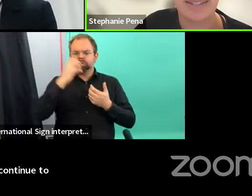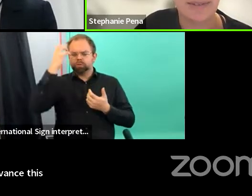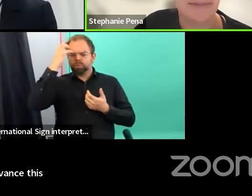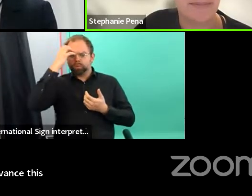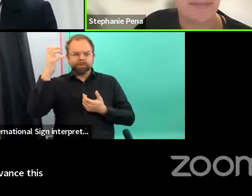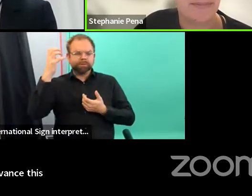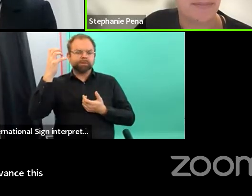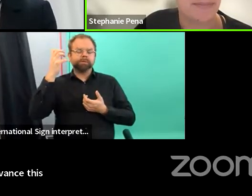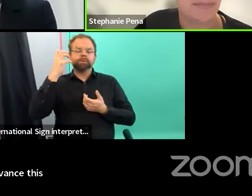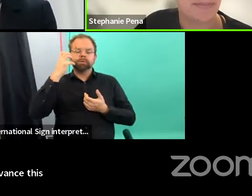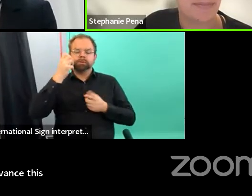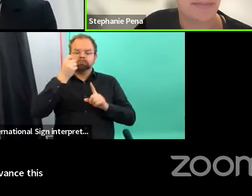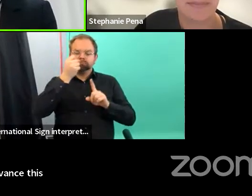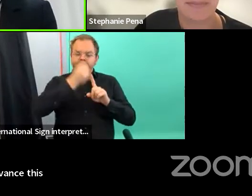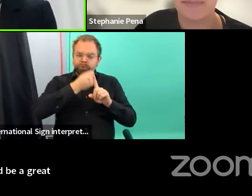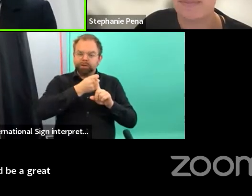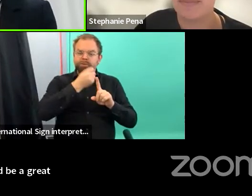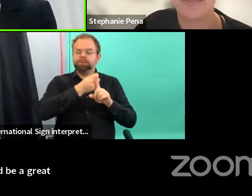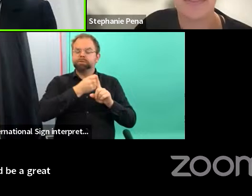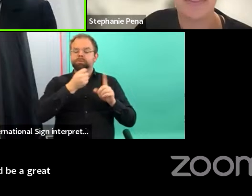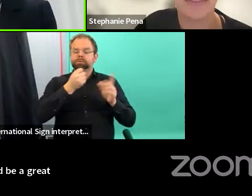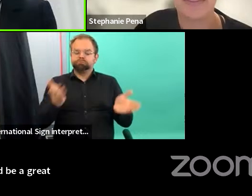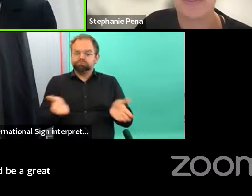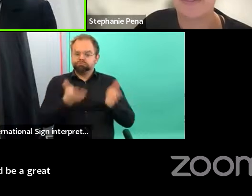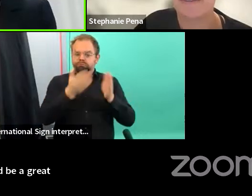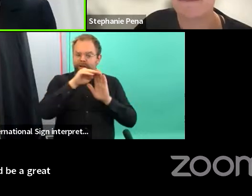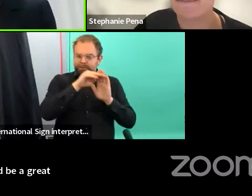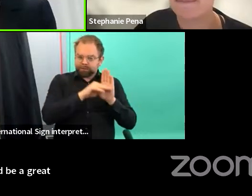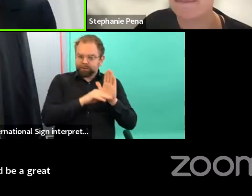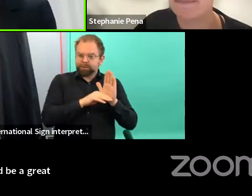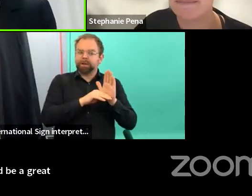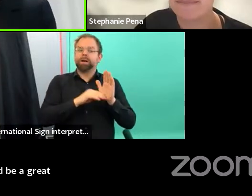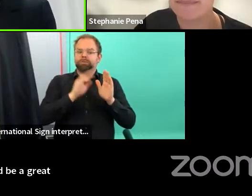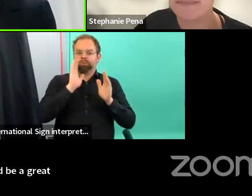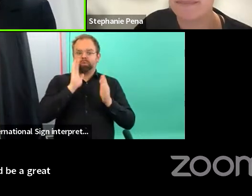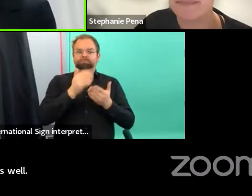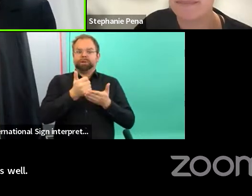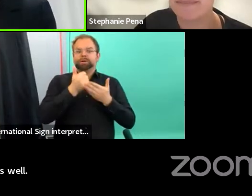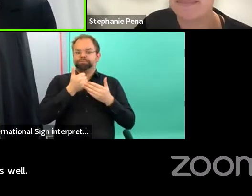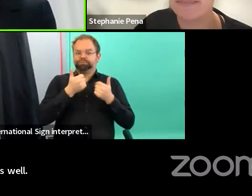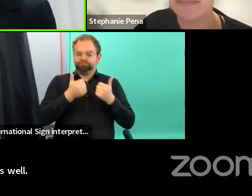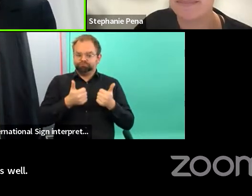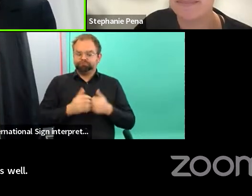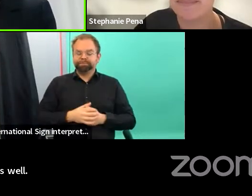well. ¿Tú quieres responder esta pregunta, Amalia?